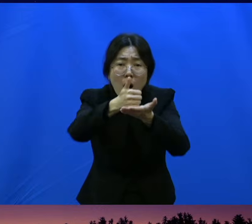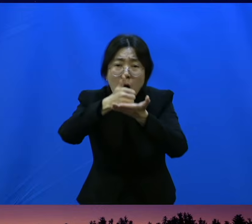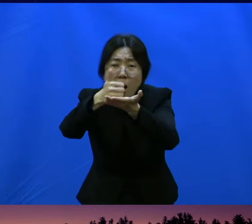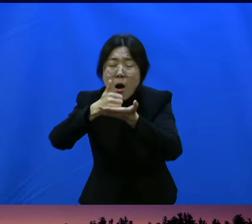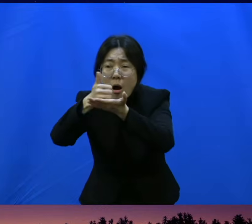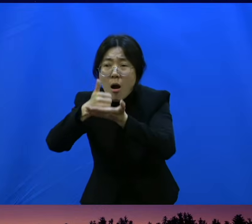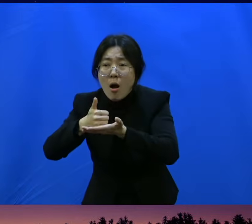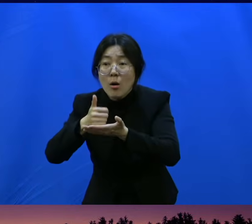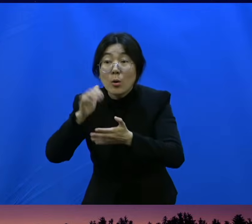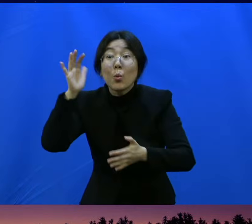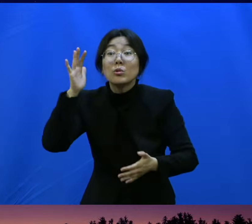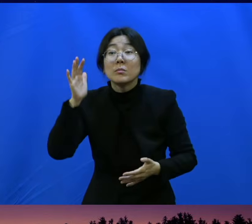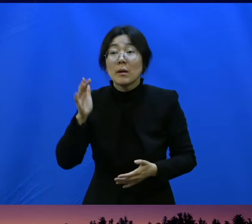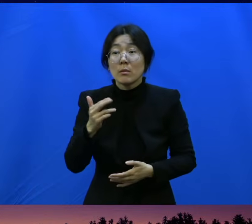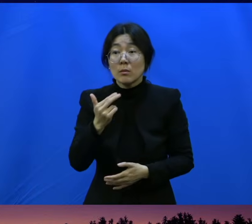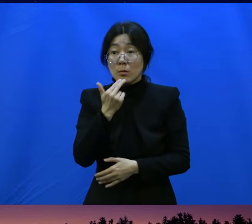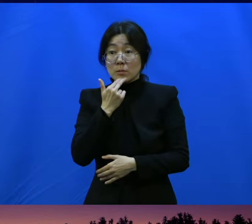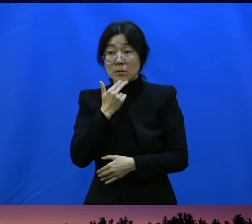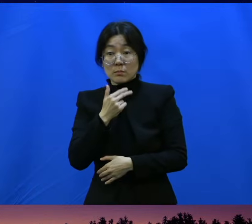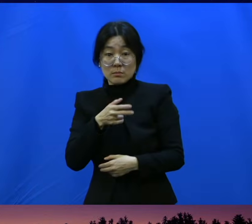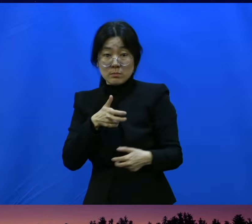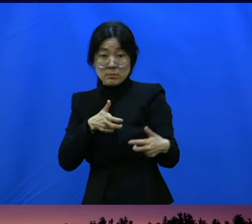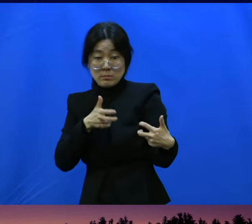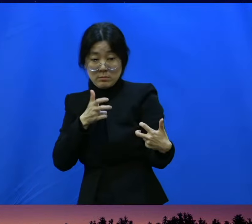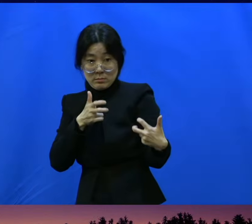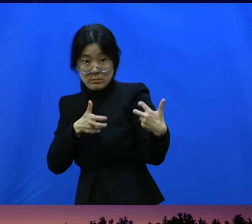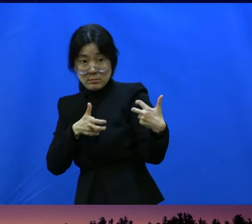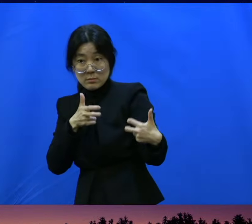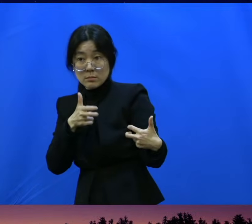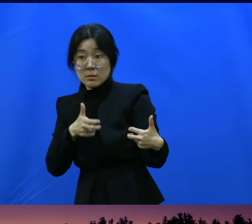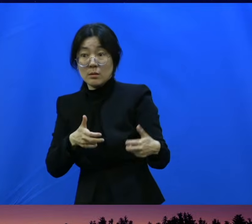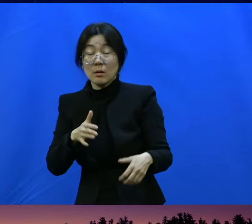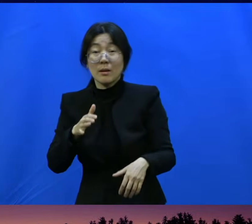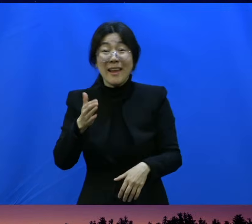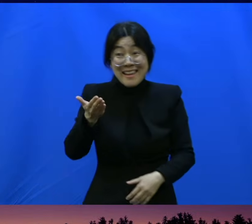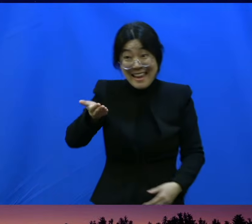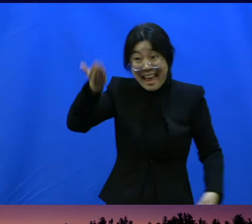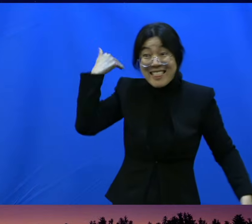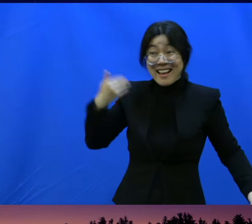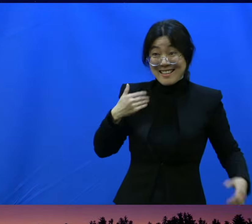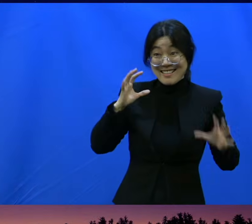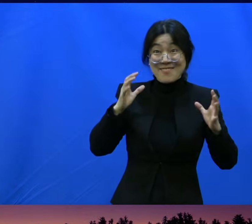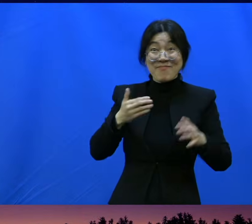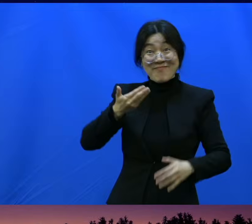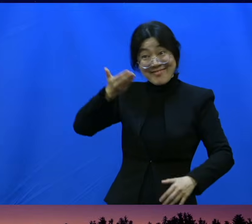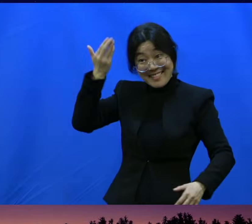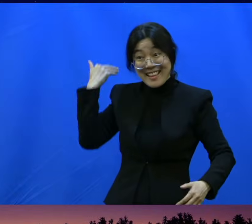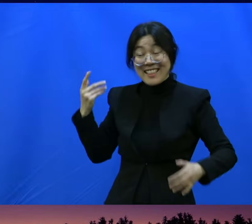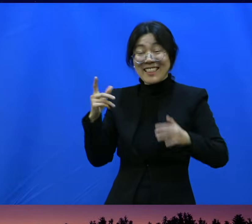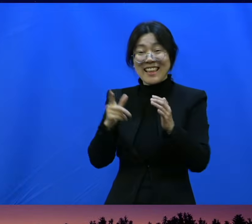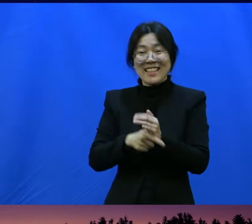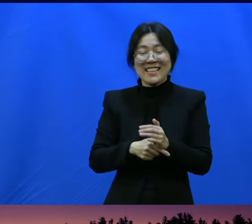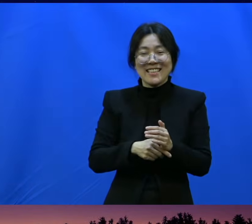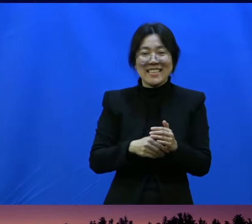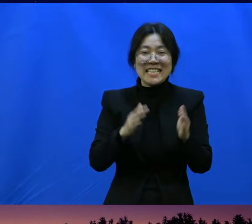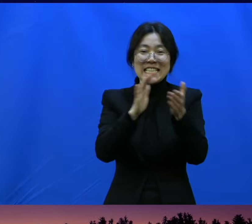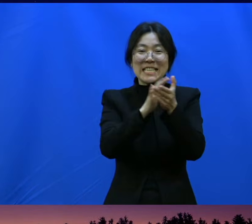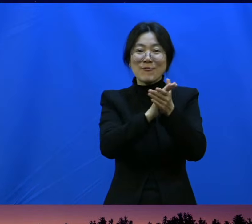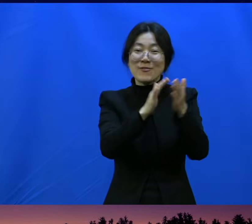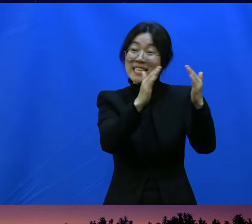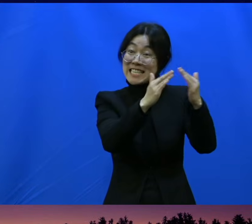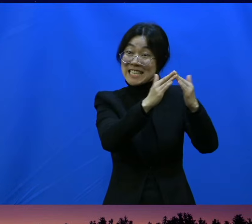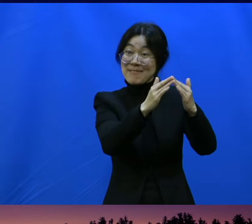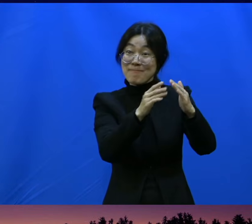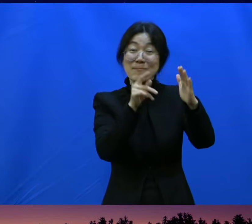옛날에는 여러분이 이렇게 친구 집에 가면 저도 그 학창시를 보면